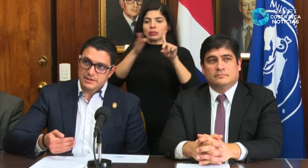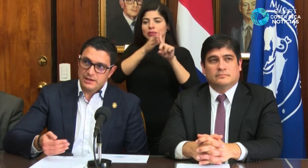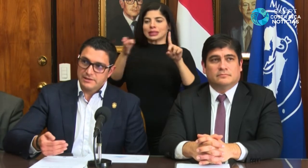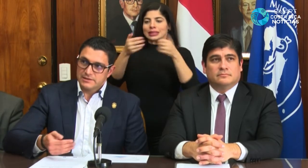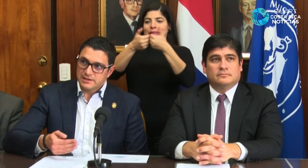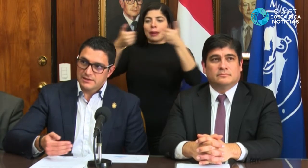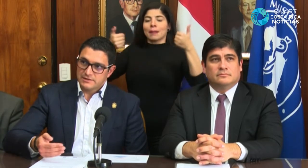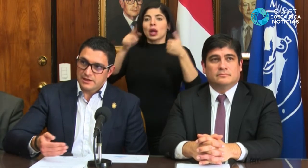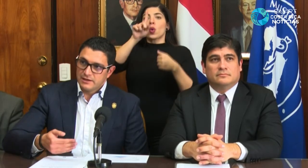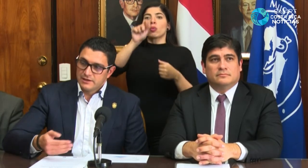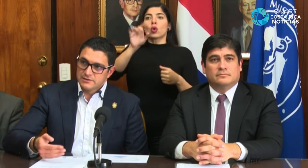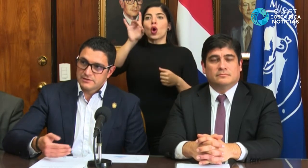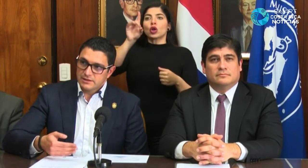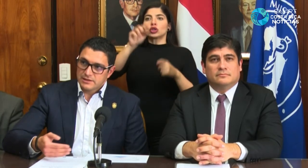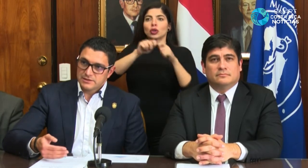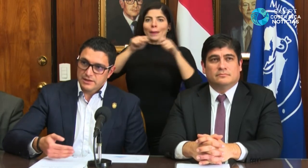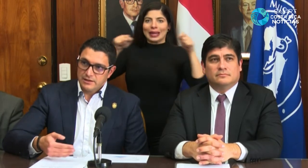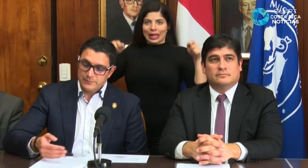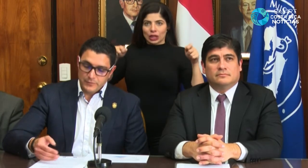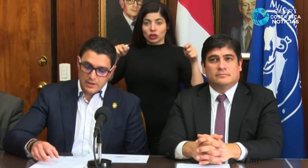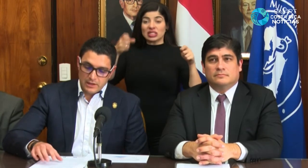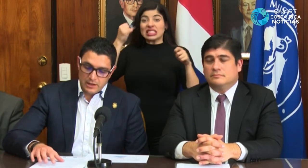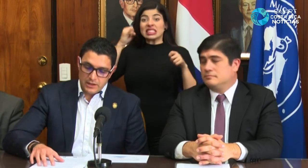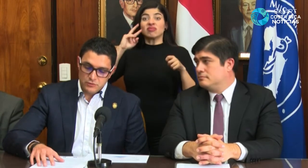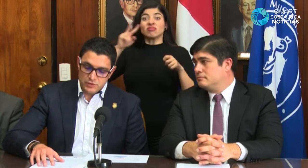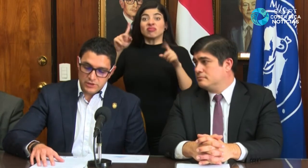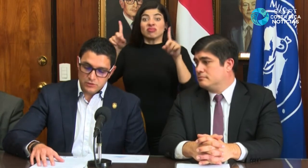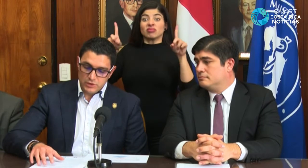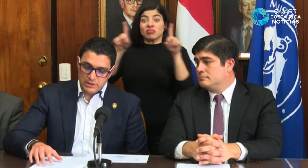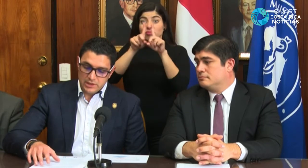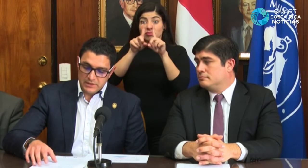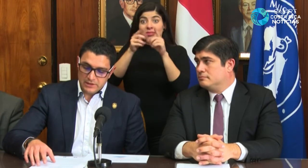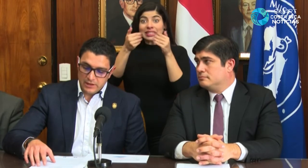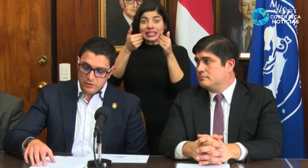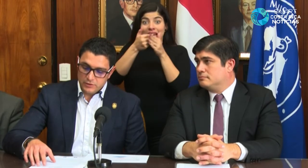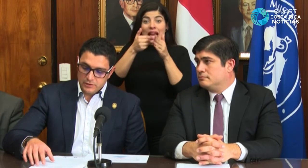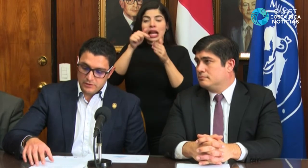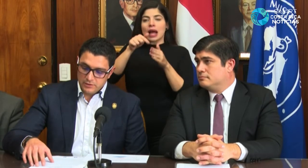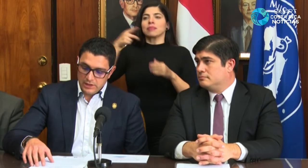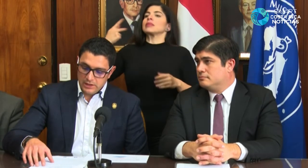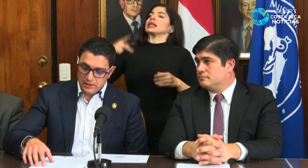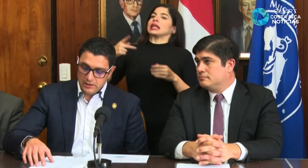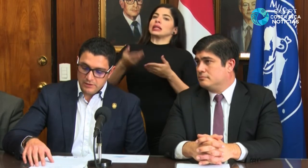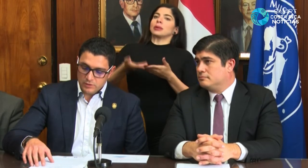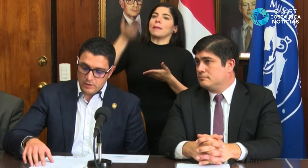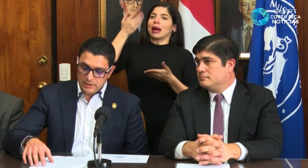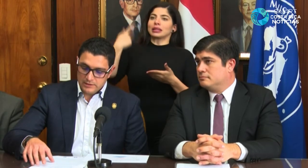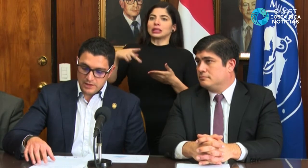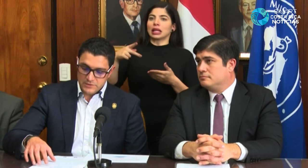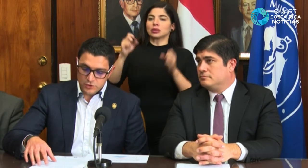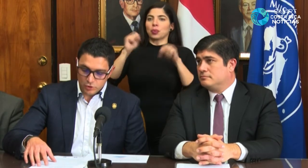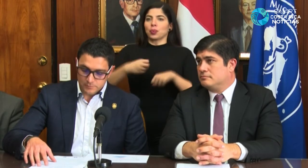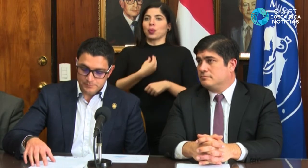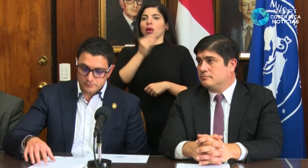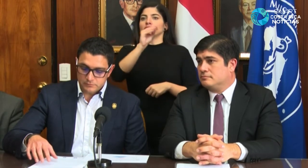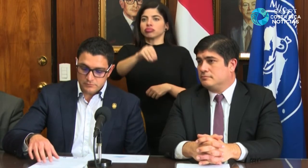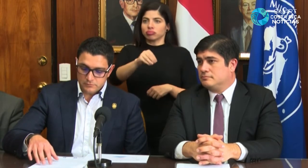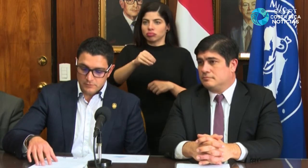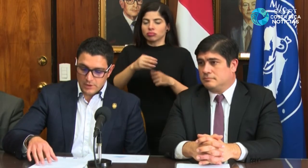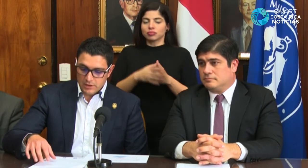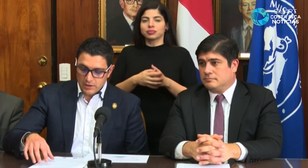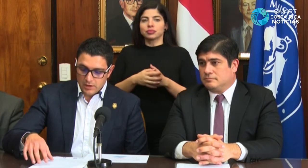que esa distancia se transgrede, hay un riesgo incrementado de eventual transmisión.